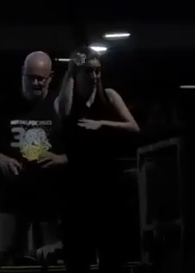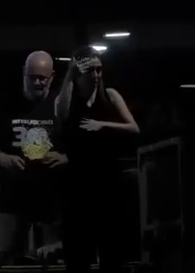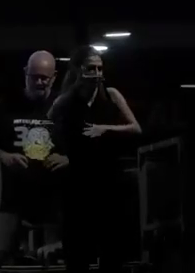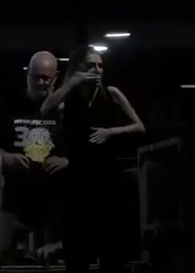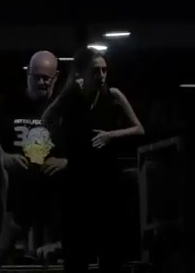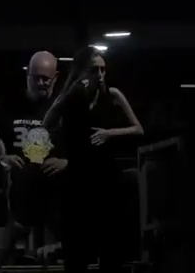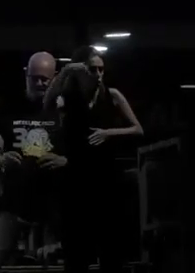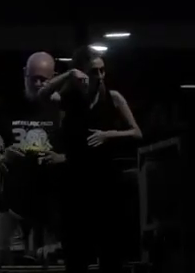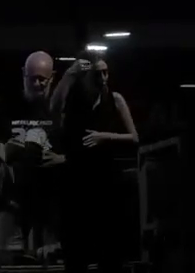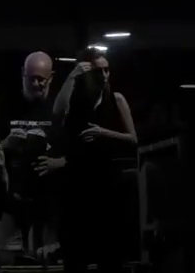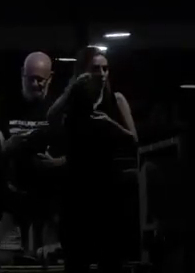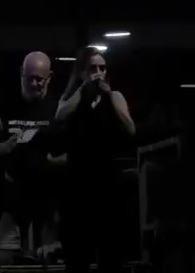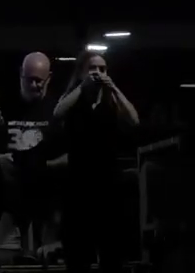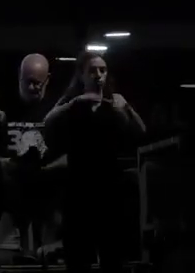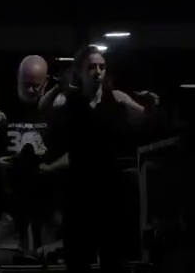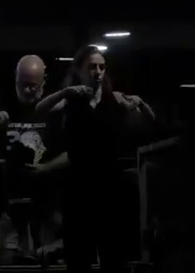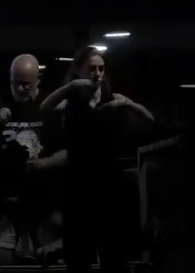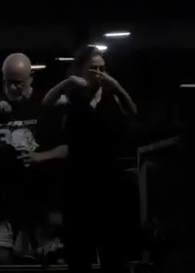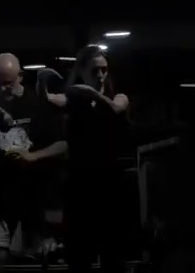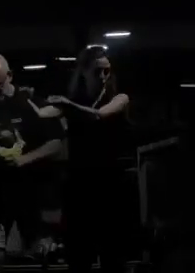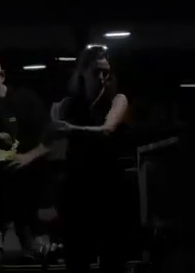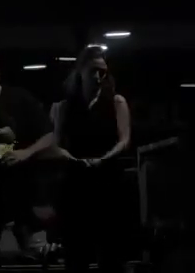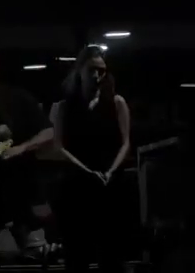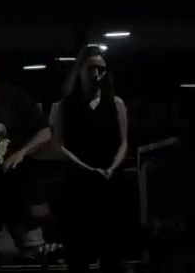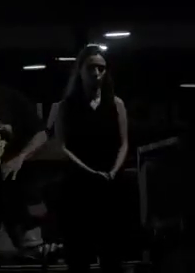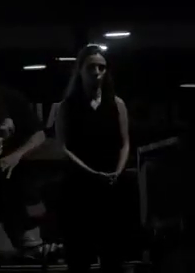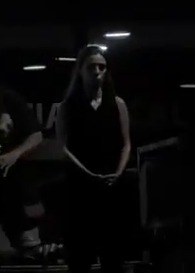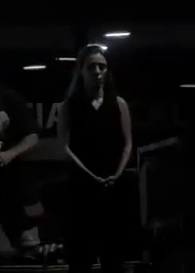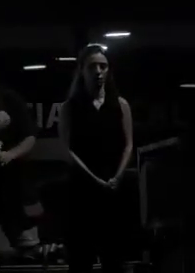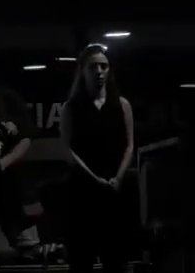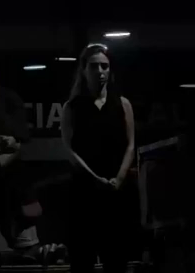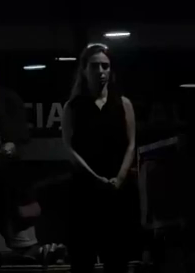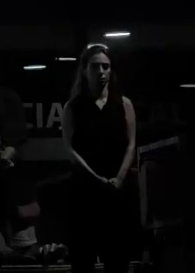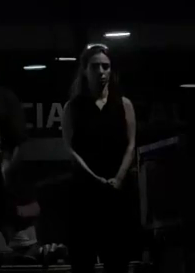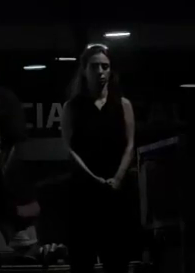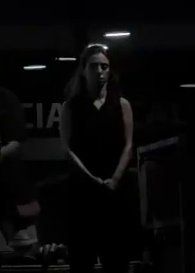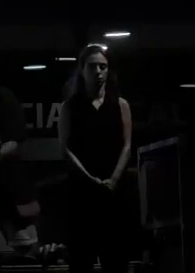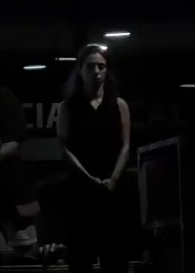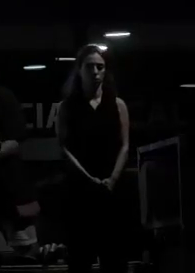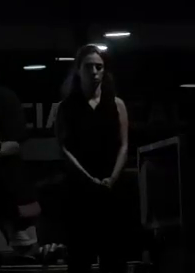dignitat dels cambrilencs i cambrilenques.